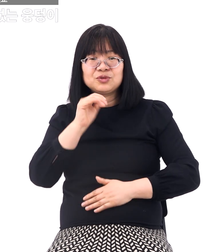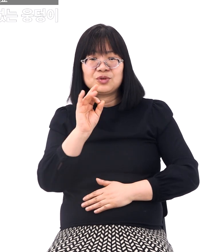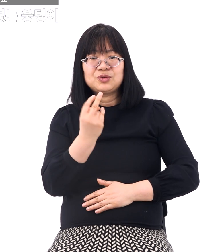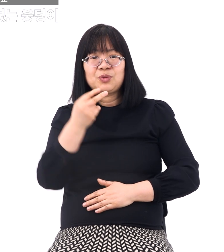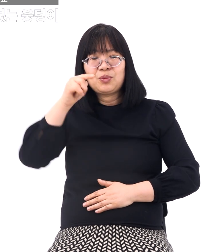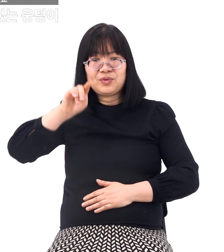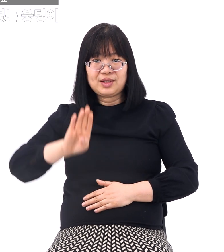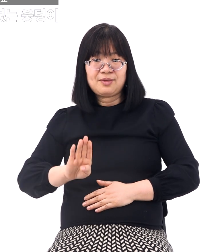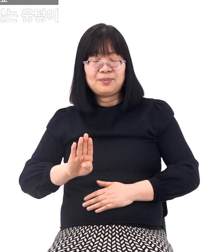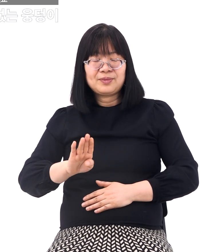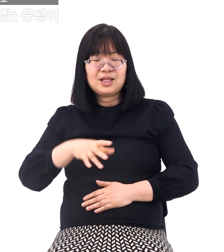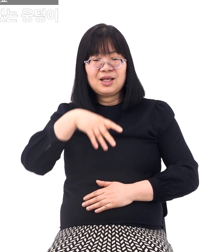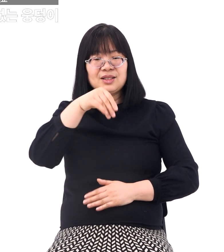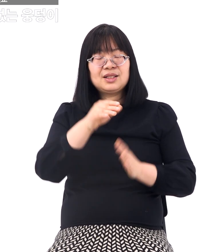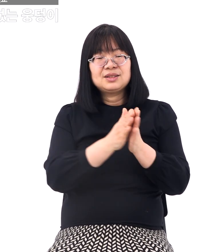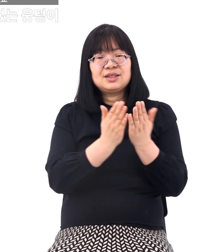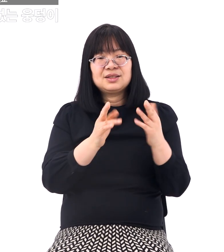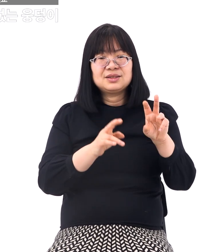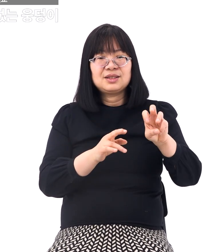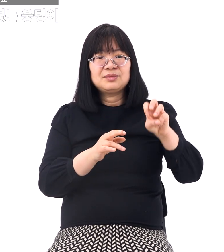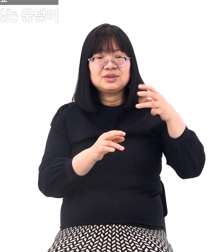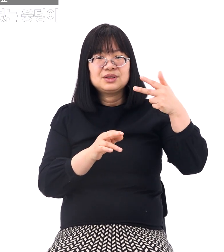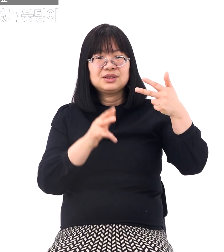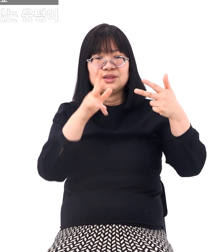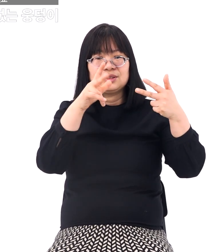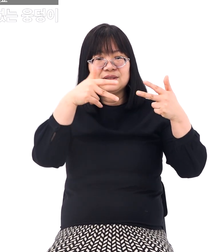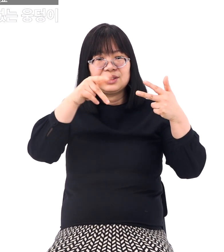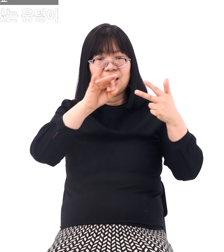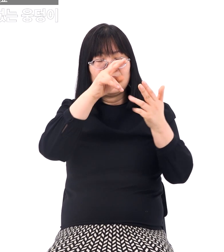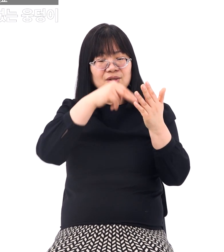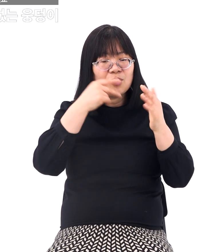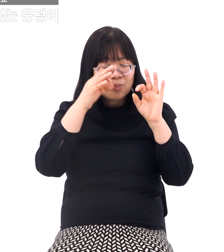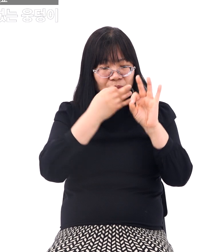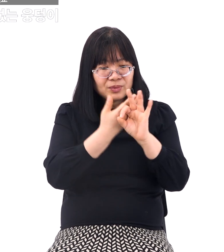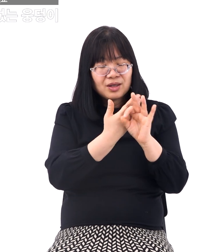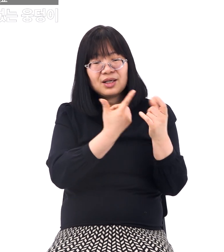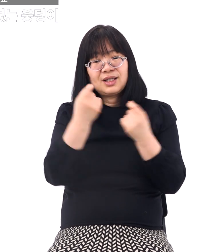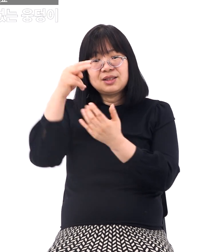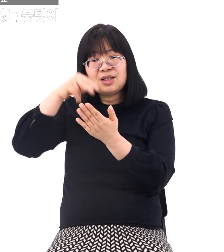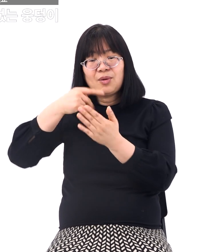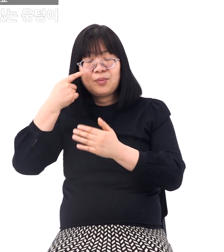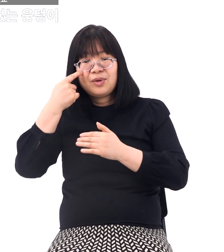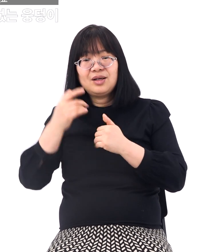요셉이 창세기 37장에 보면 자 한번 같이 읽읍시다.